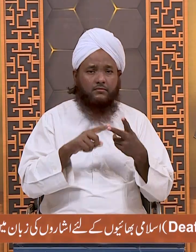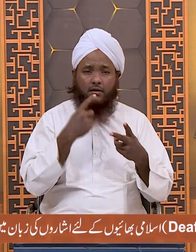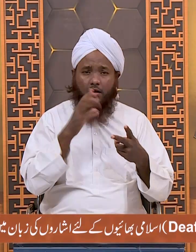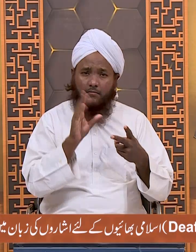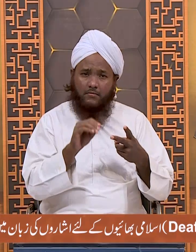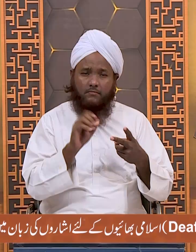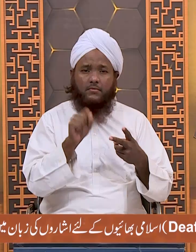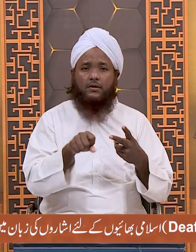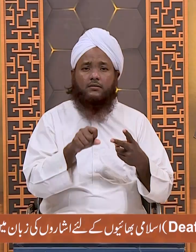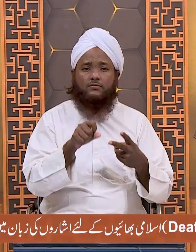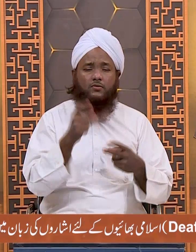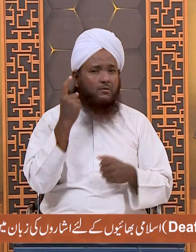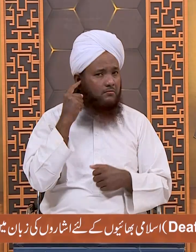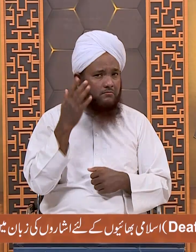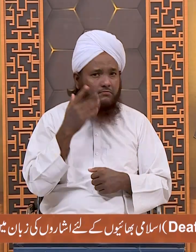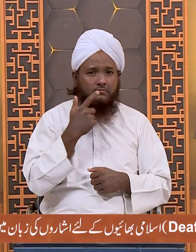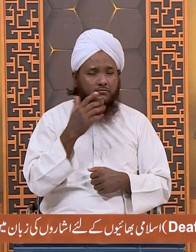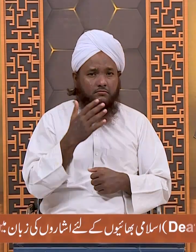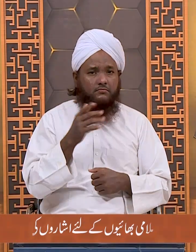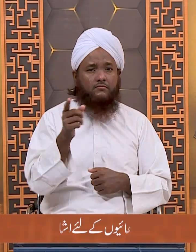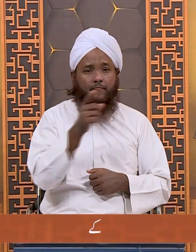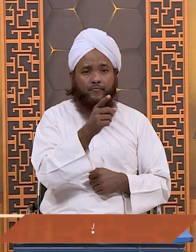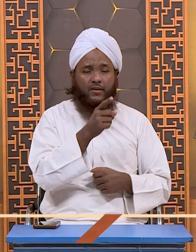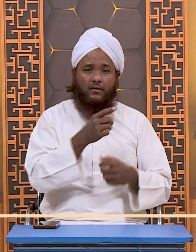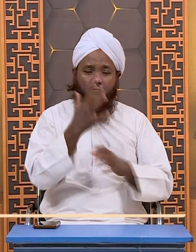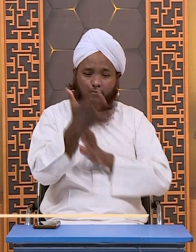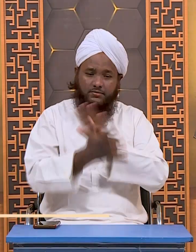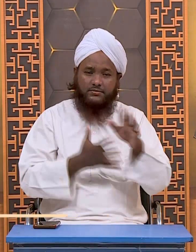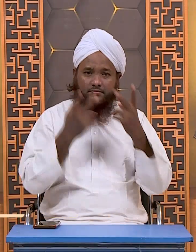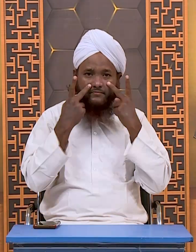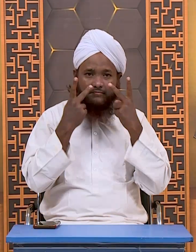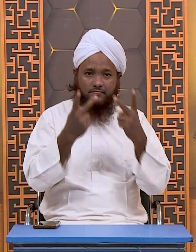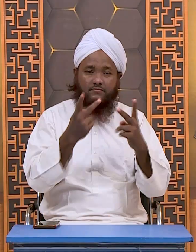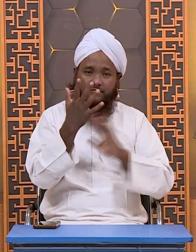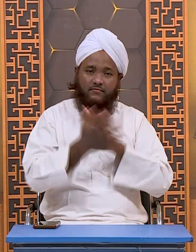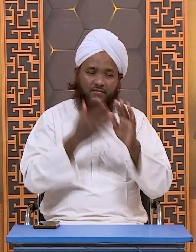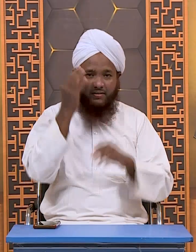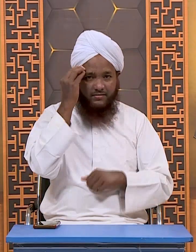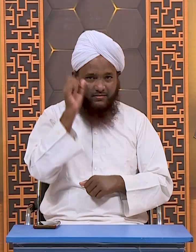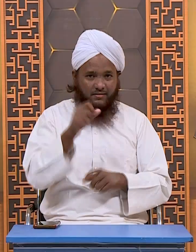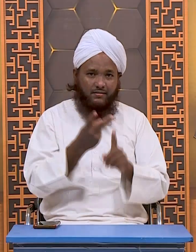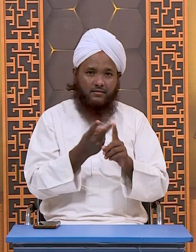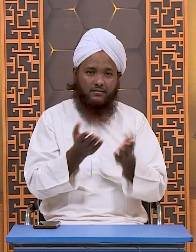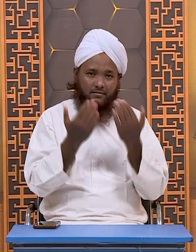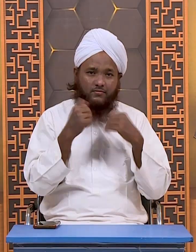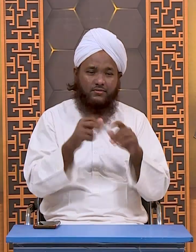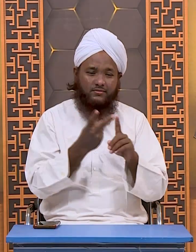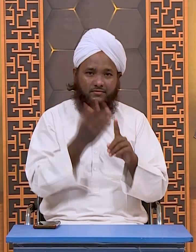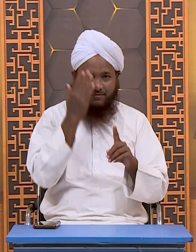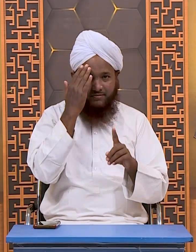कासिर हैं, यानी सुन नहीं सकते, बोल नहीं सकते, वो इशारों की ज़बान समझते हैं। अल्हम्दुलिल्लाह हमारा ये प्रोग्राम उन आशिकान